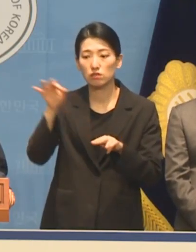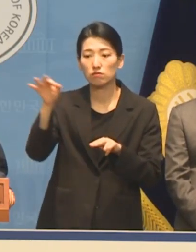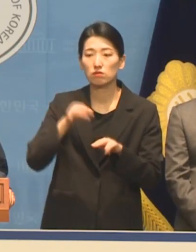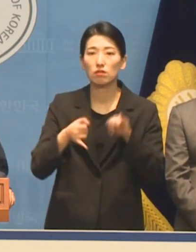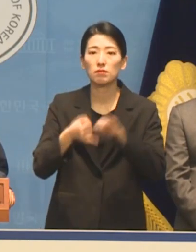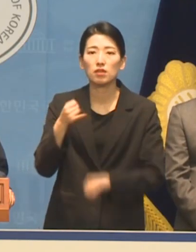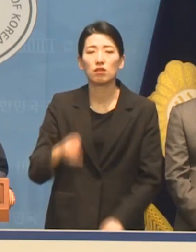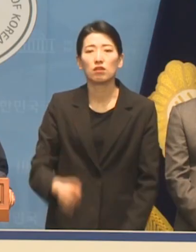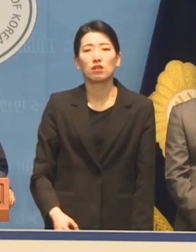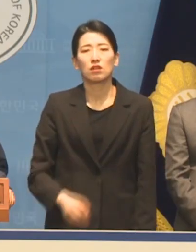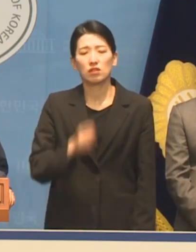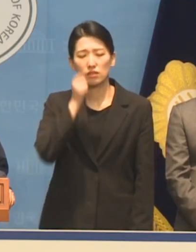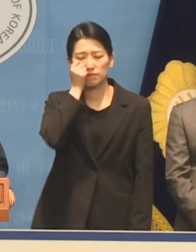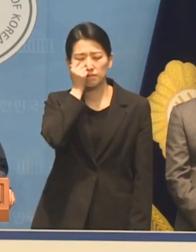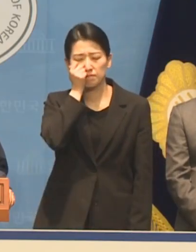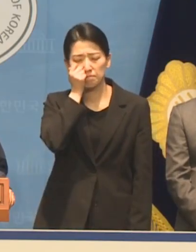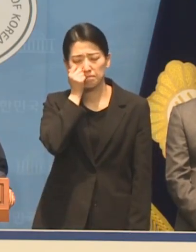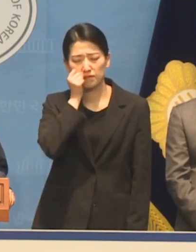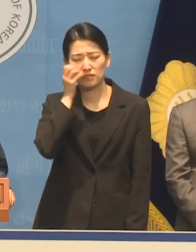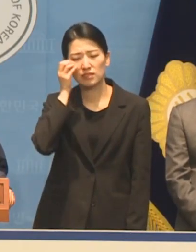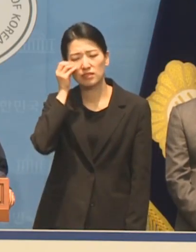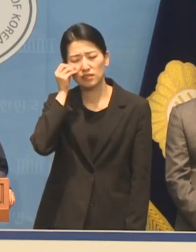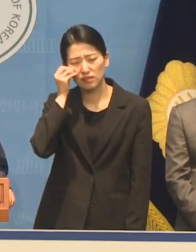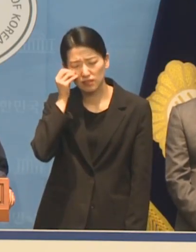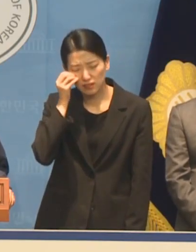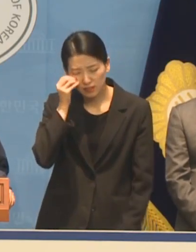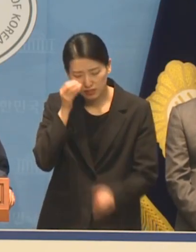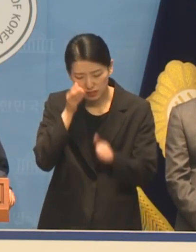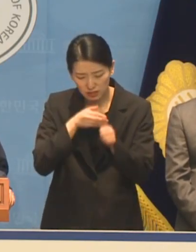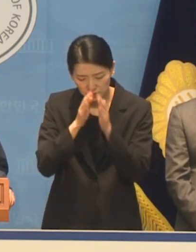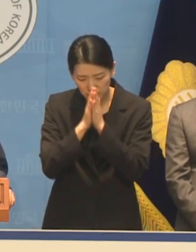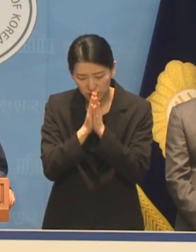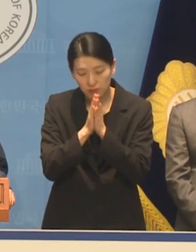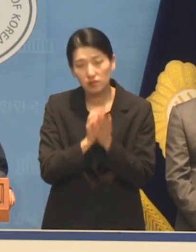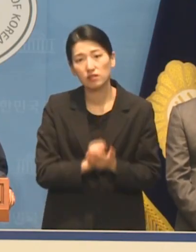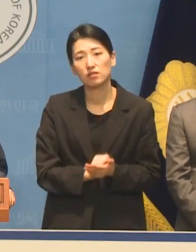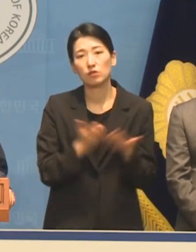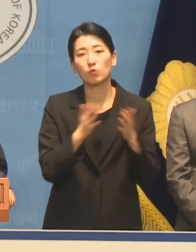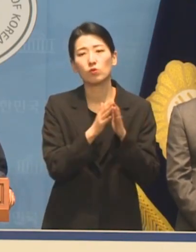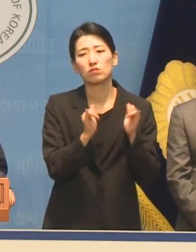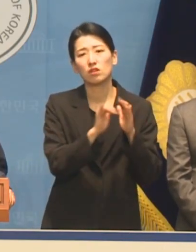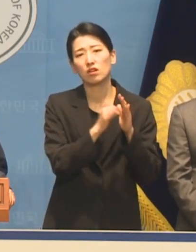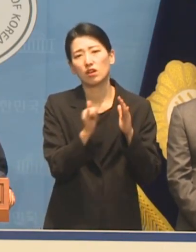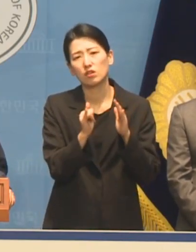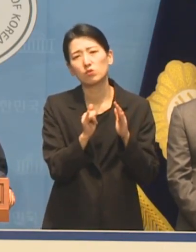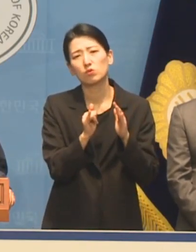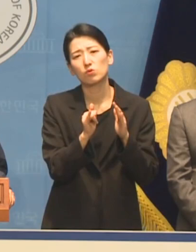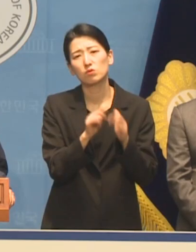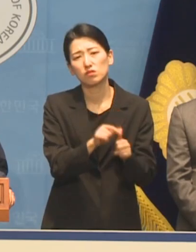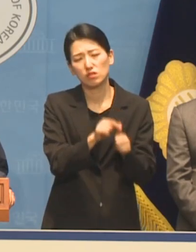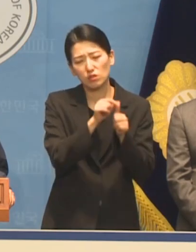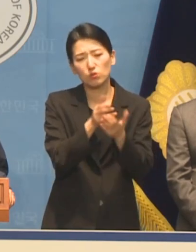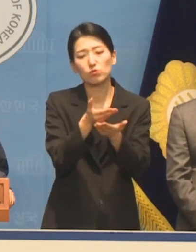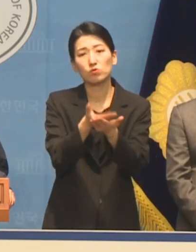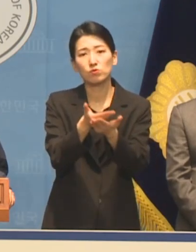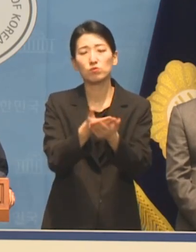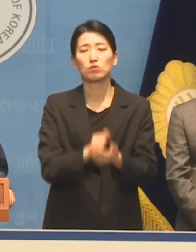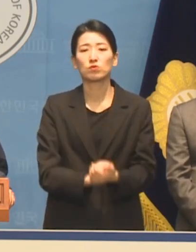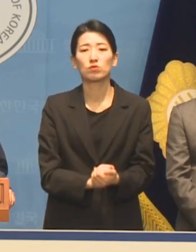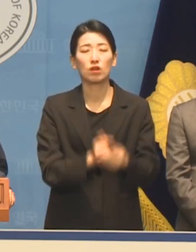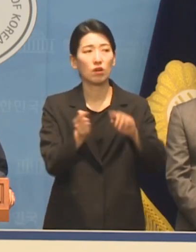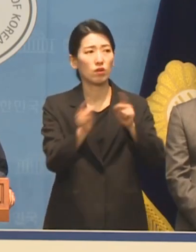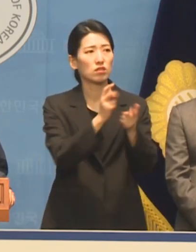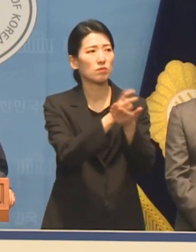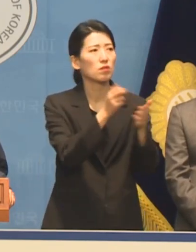눈물로 호소드립니다. 이들 노동자들과 노동자들 가족을 살려주십시오. 회생법원에서 매각이